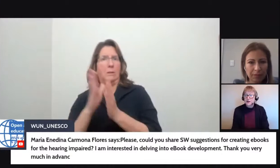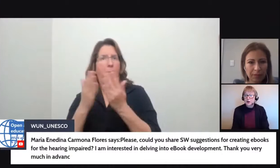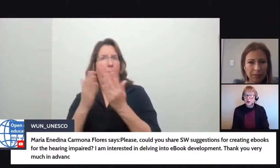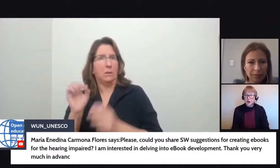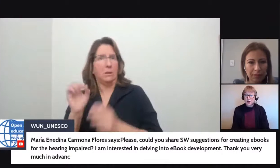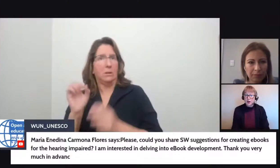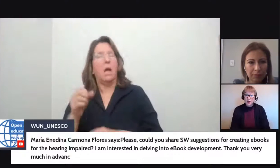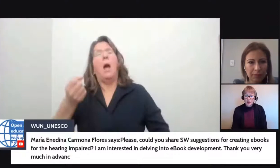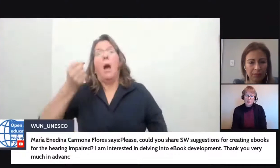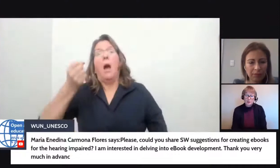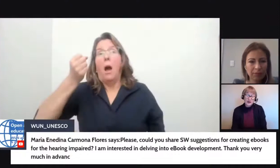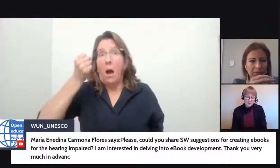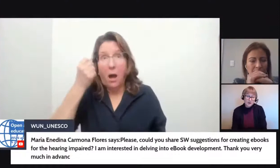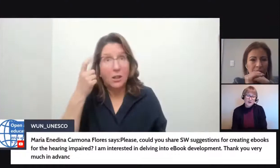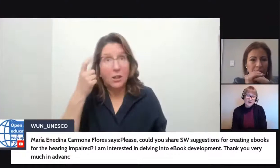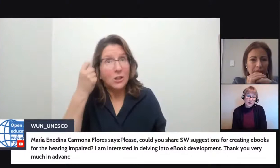estaré hablando de ello la próxima semana.